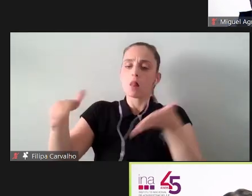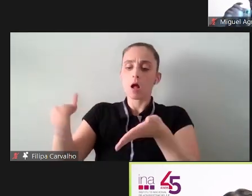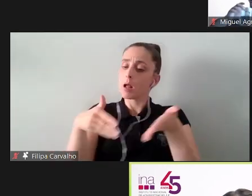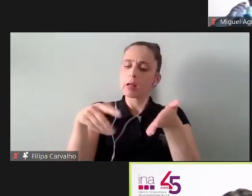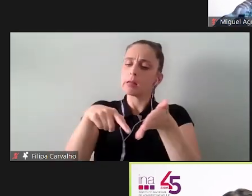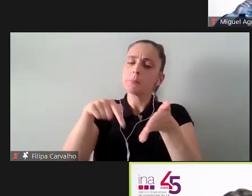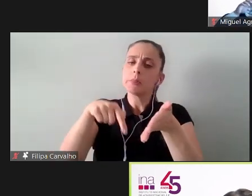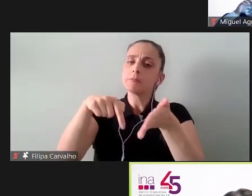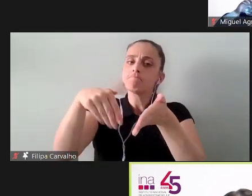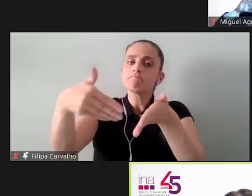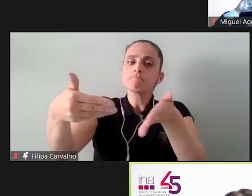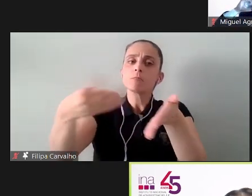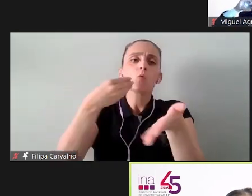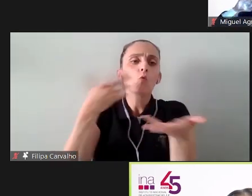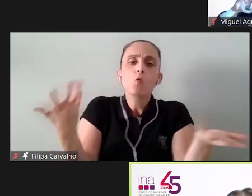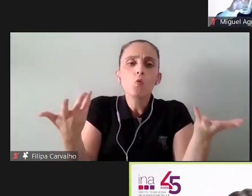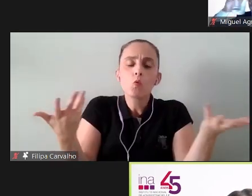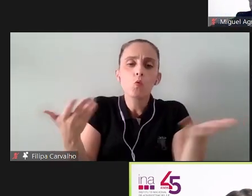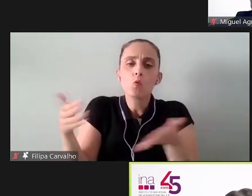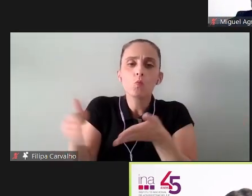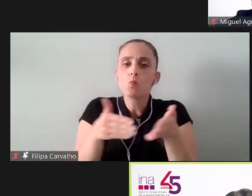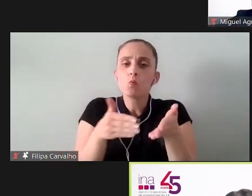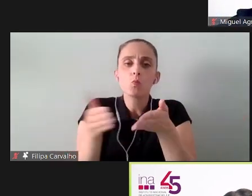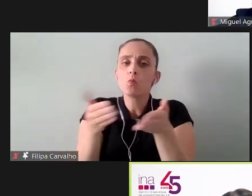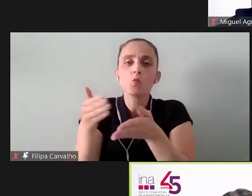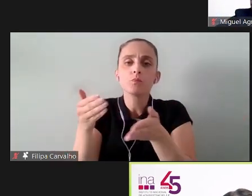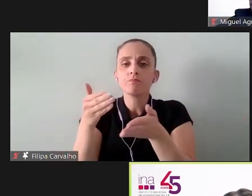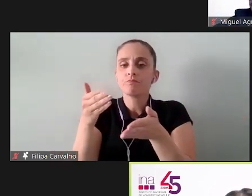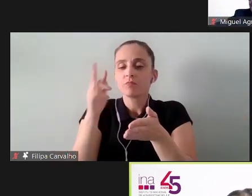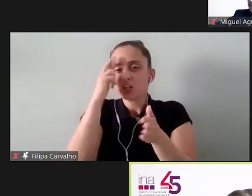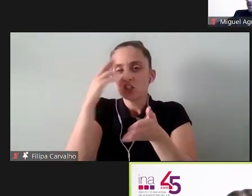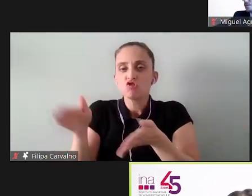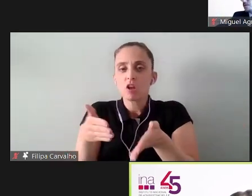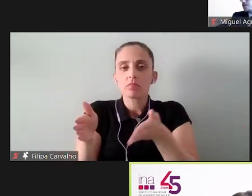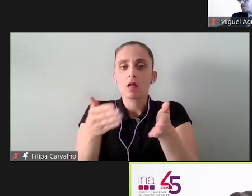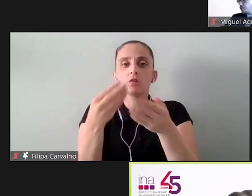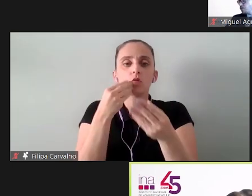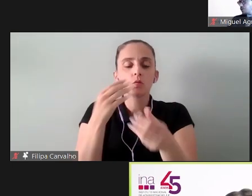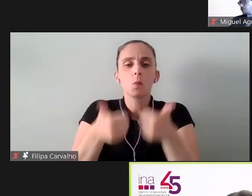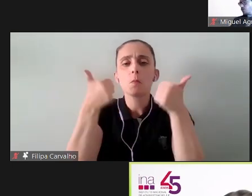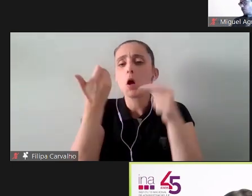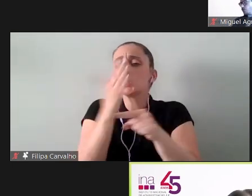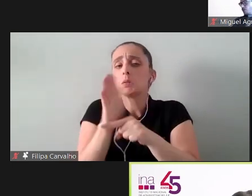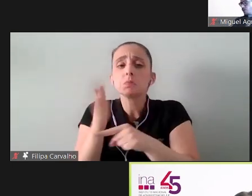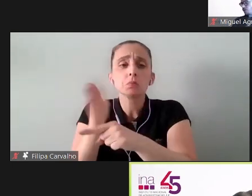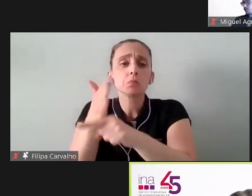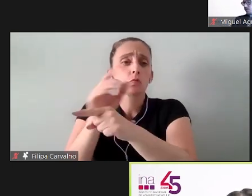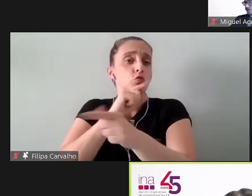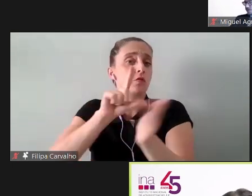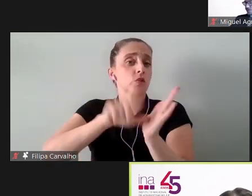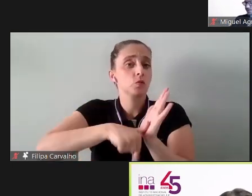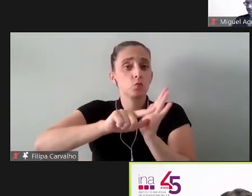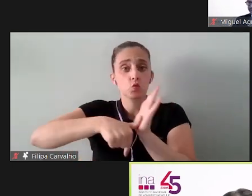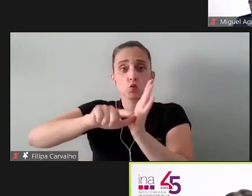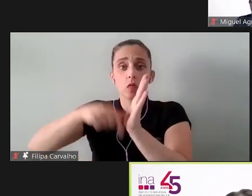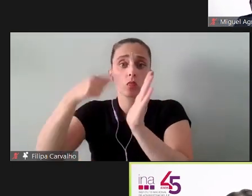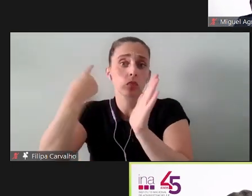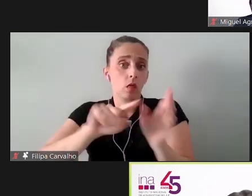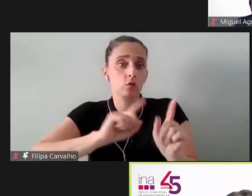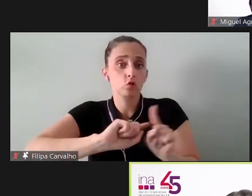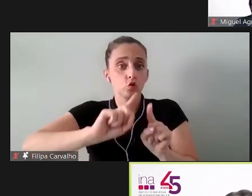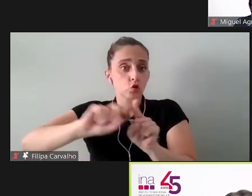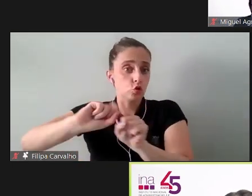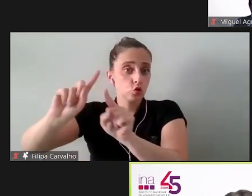fundo, de que modo é que, pensam ser a melhor estratégia? Não sei se já têm alguns exemplos de projetos, de estratégias que têm vindo